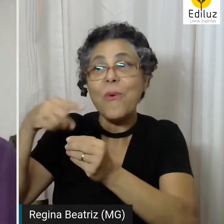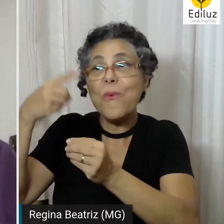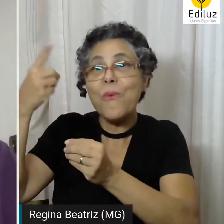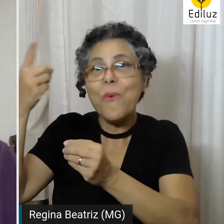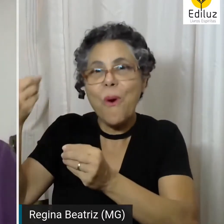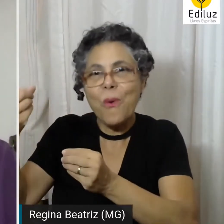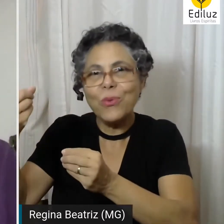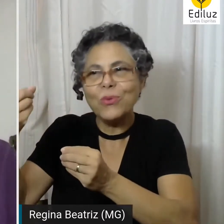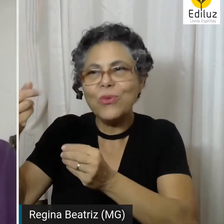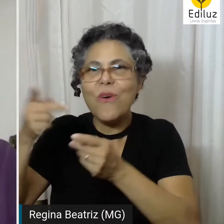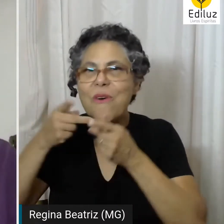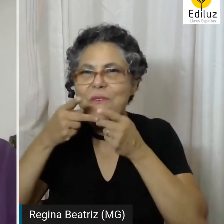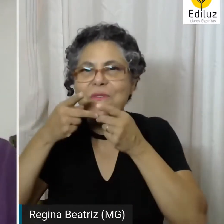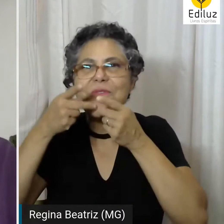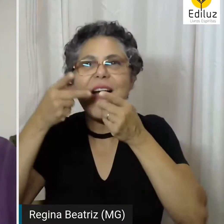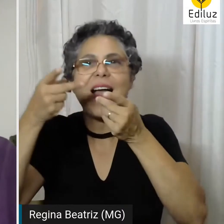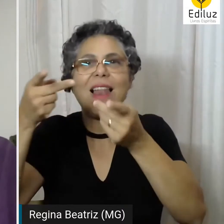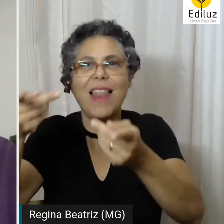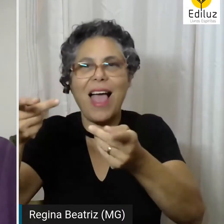for.